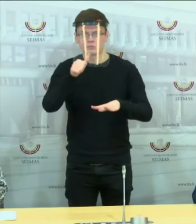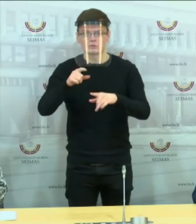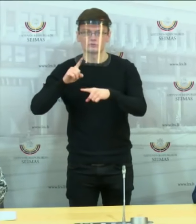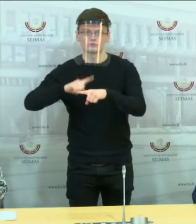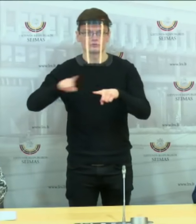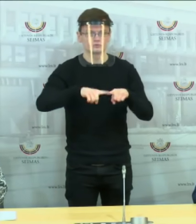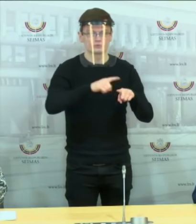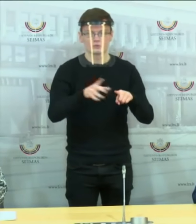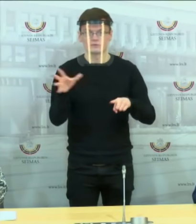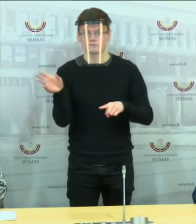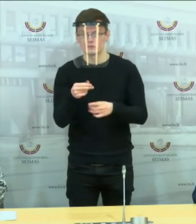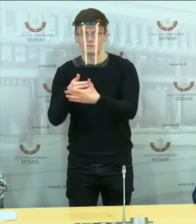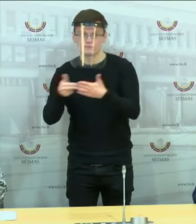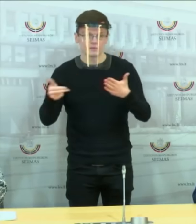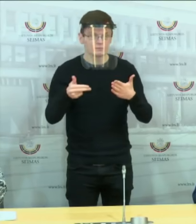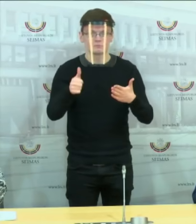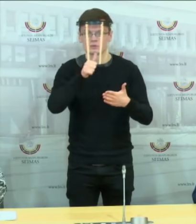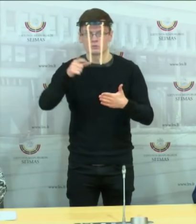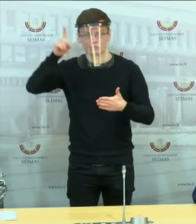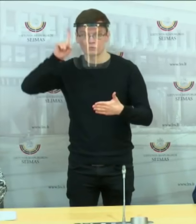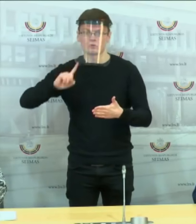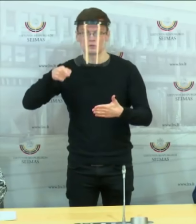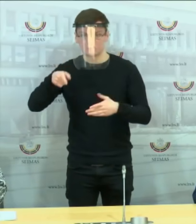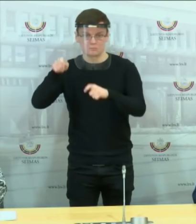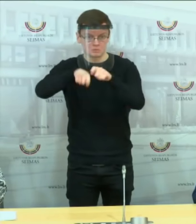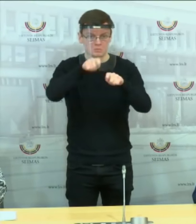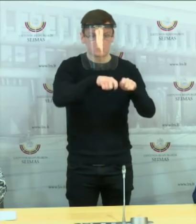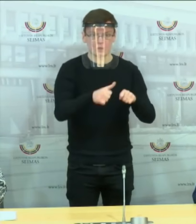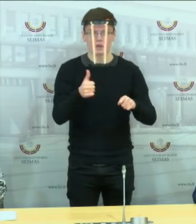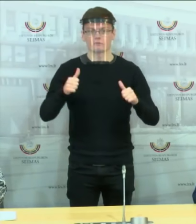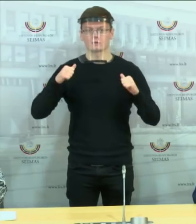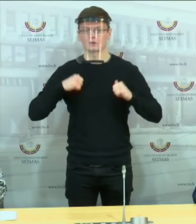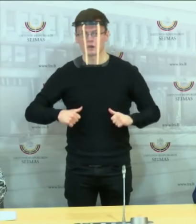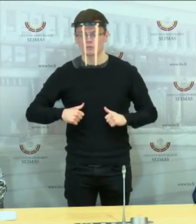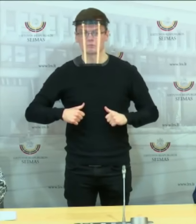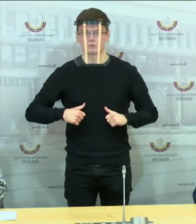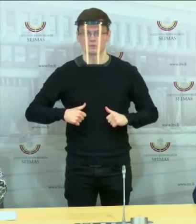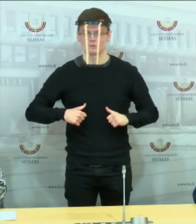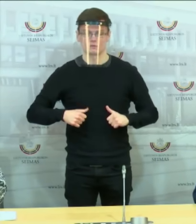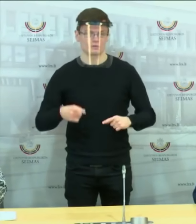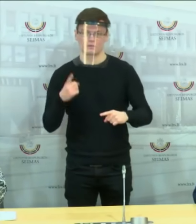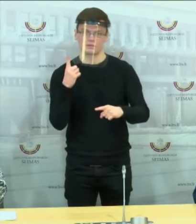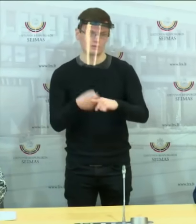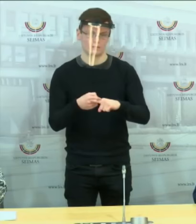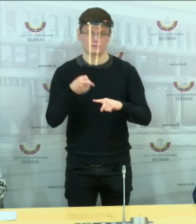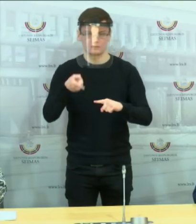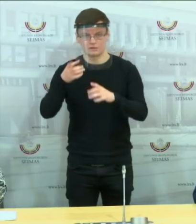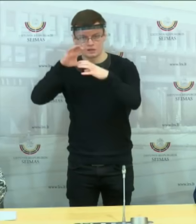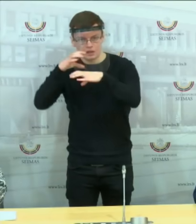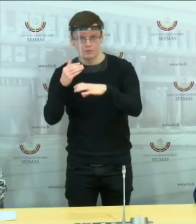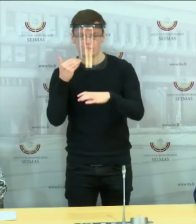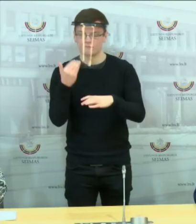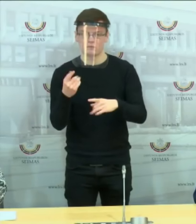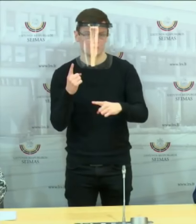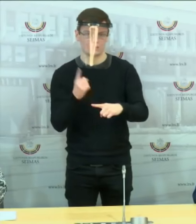visos įmonės susigalvotų ištirt visus darbuotojus, tiesiog kad būtų ramiau, nėra tokios fiziškai galimybės,